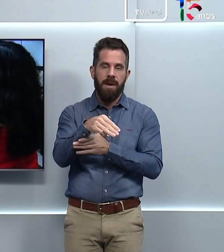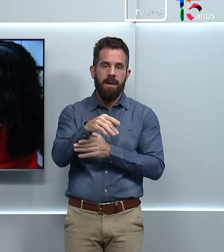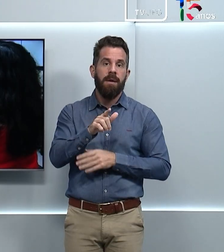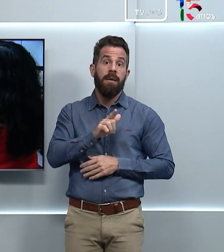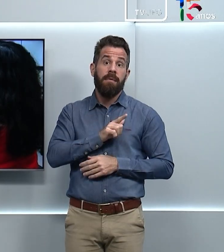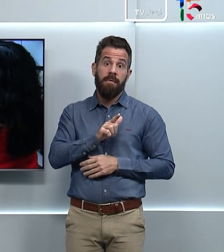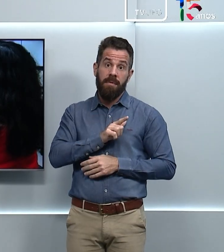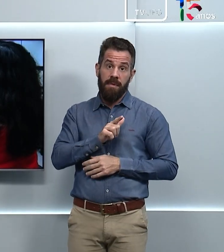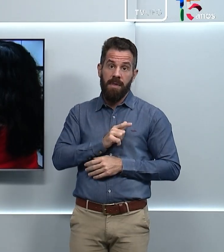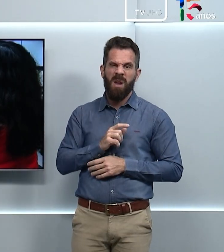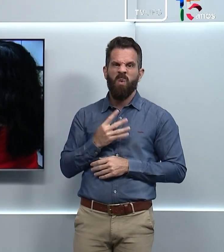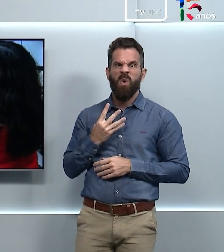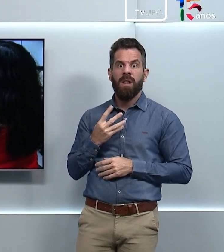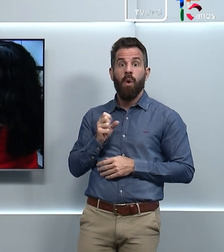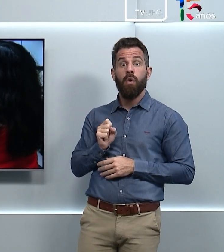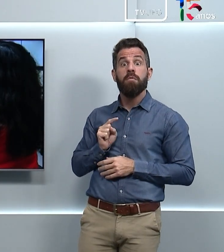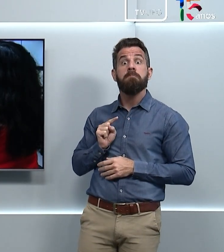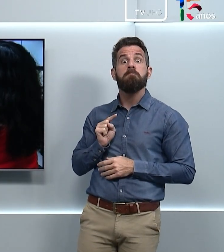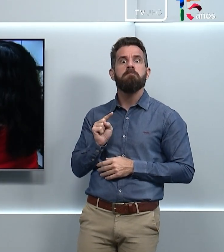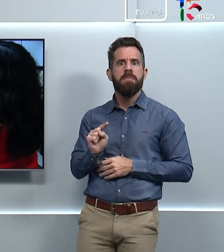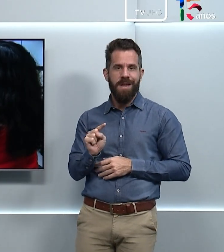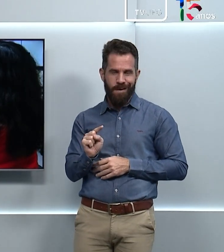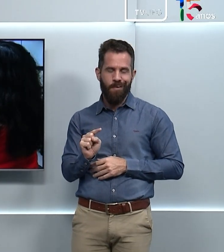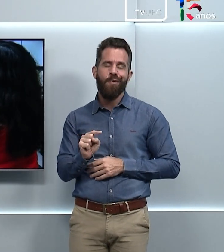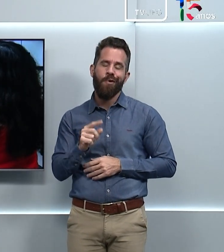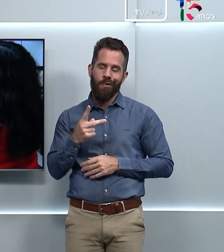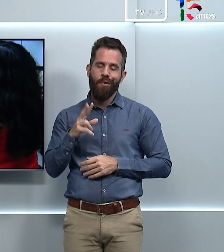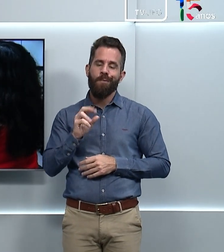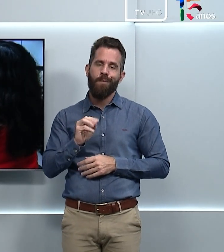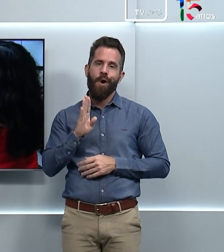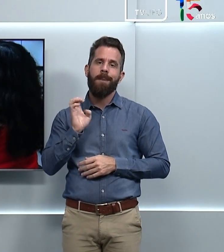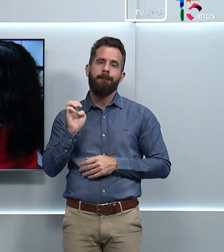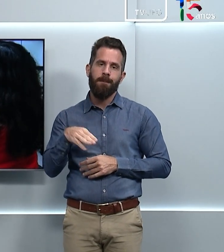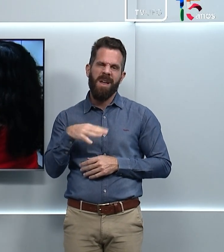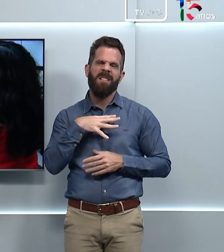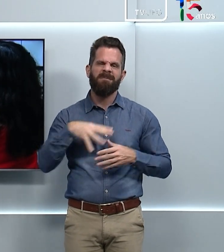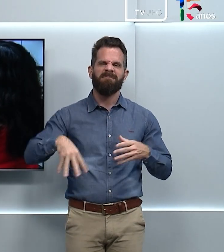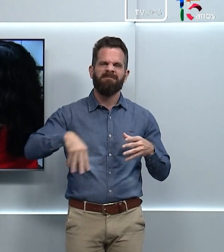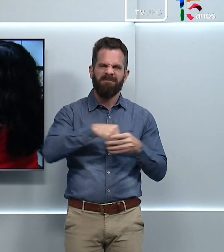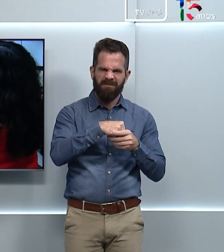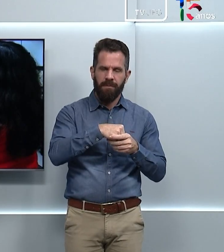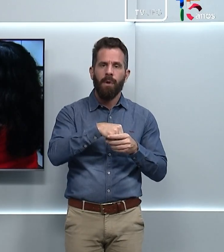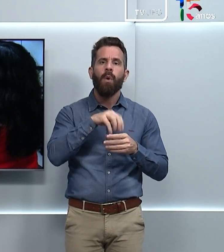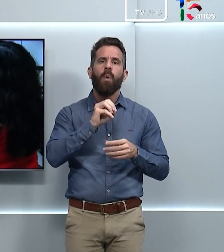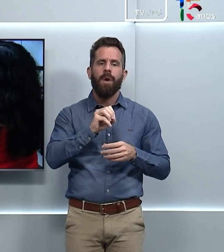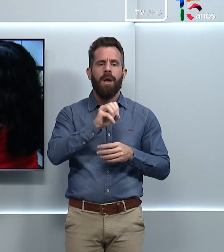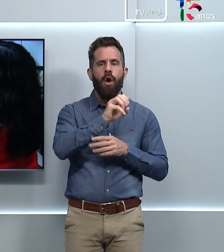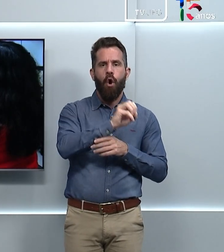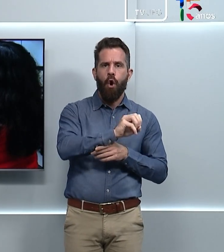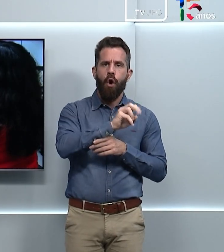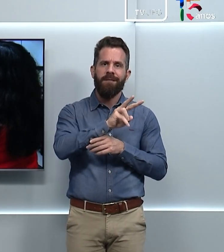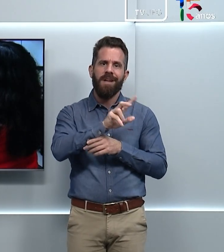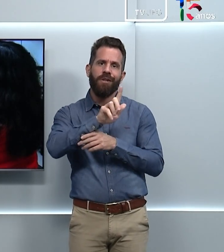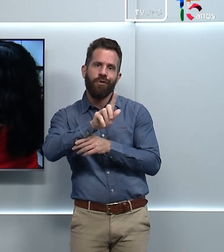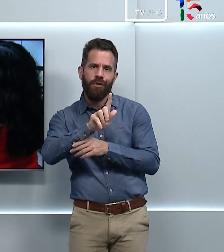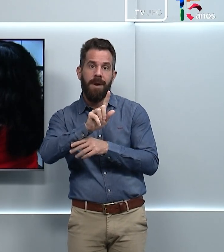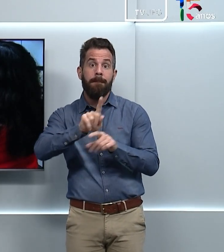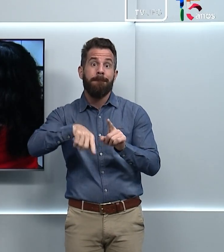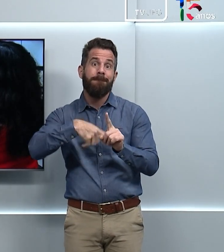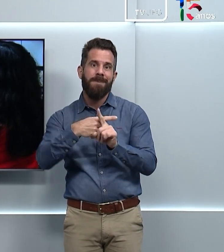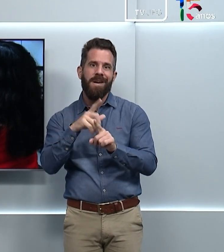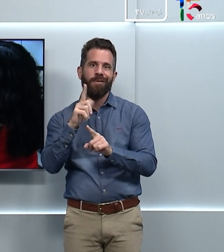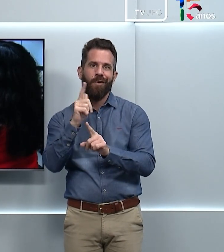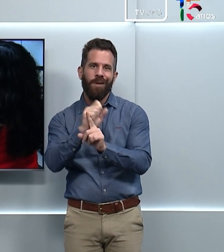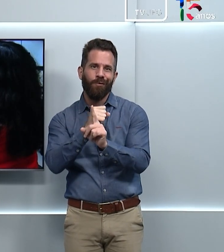mil beneficiários do Programa Universitário do Bem, o ProBem, que é da UVG e do Goiás Social, têm a oportunidade então agora